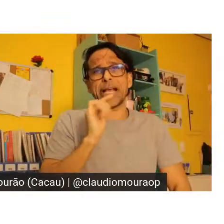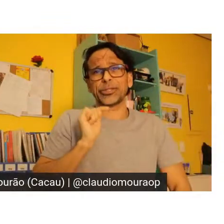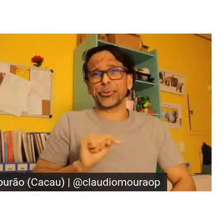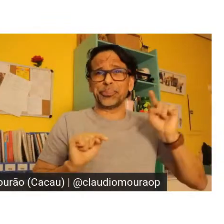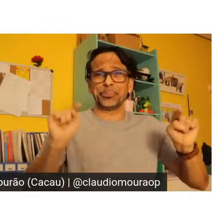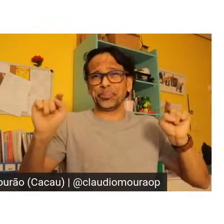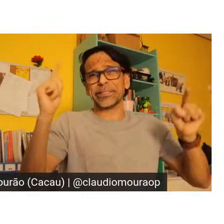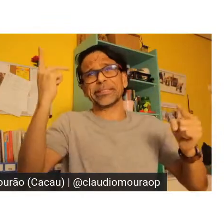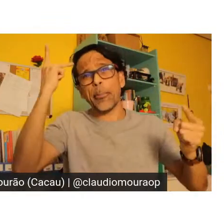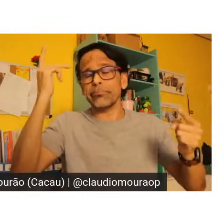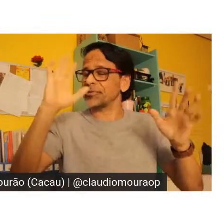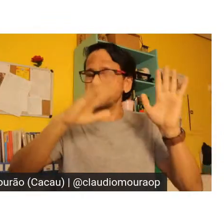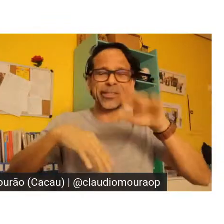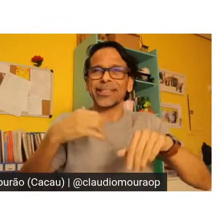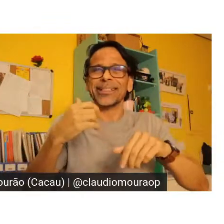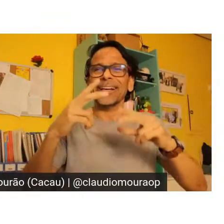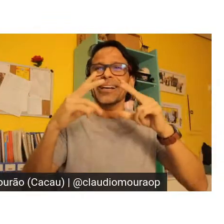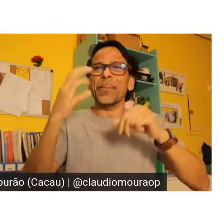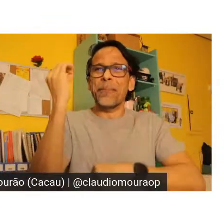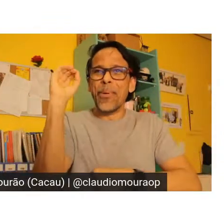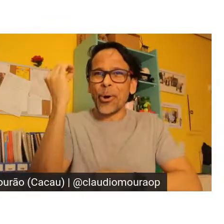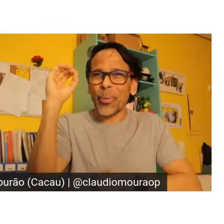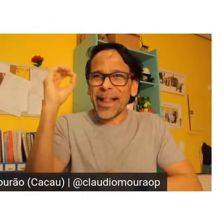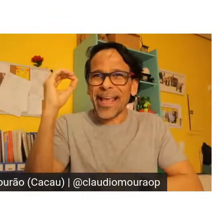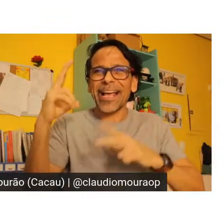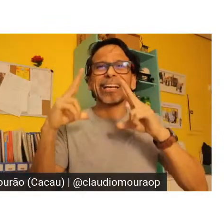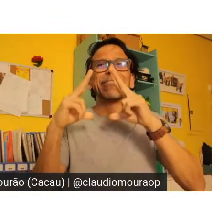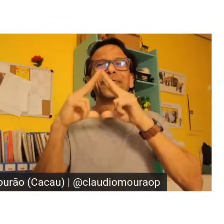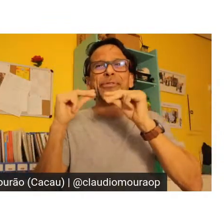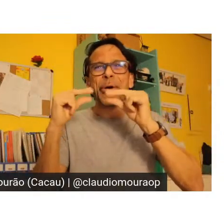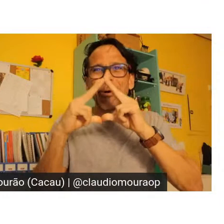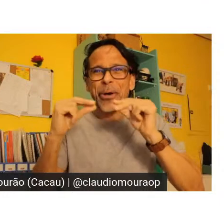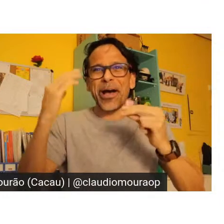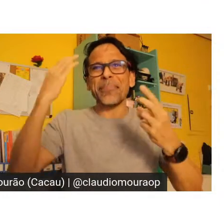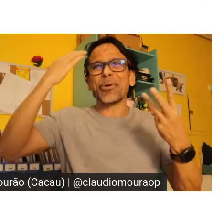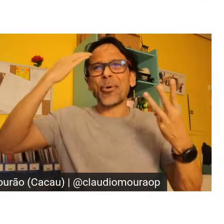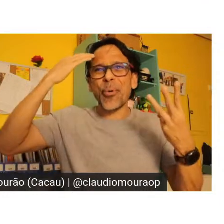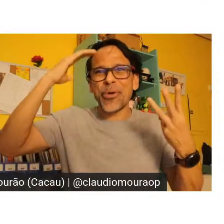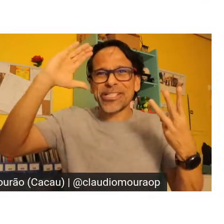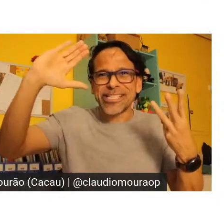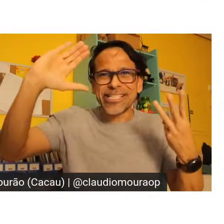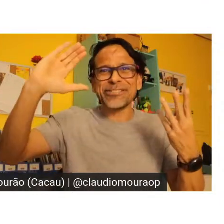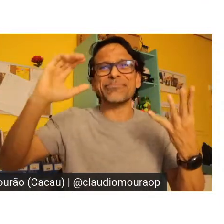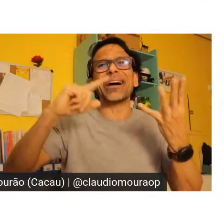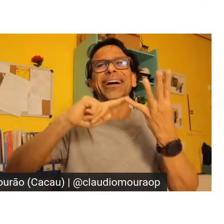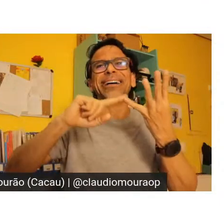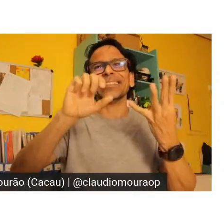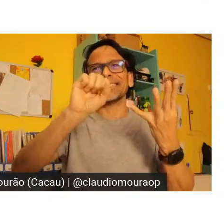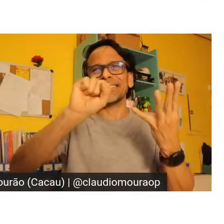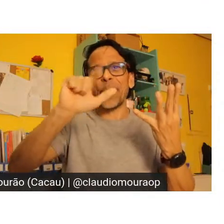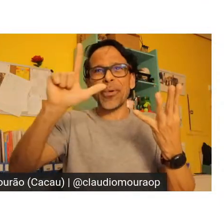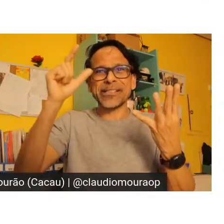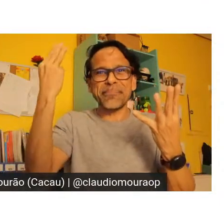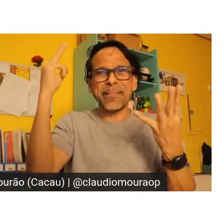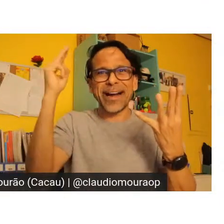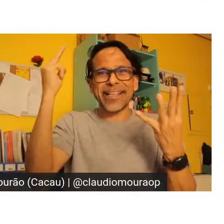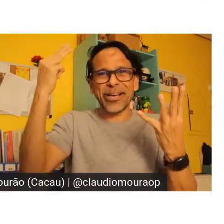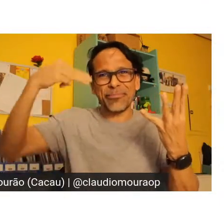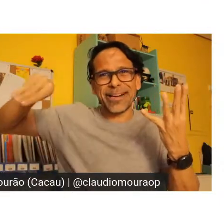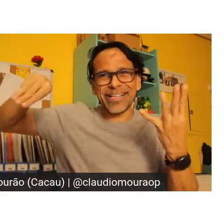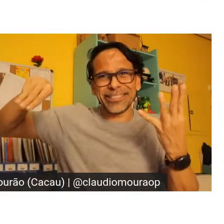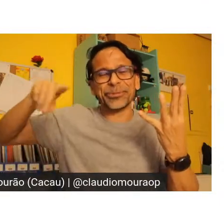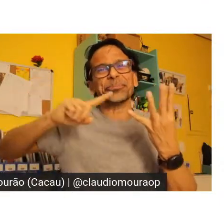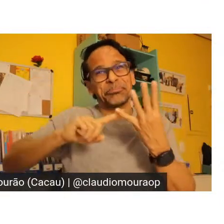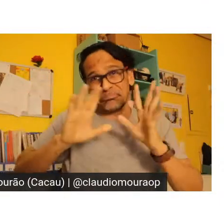Como estará os pontos de Cultura com o objetivo é presente está